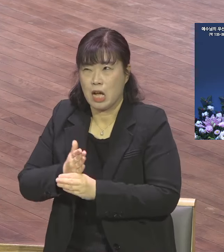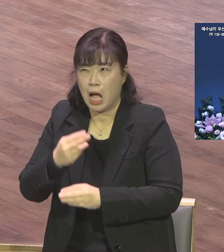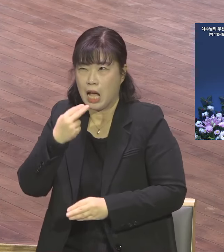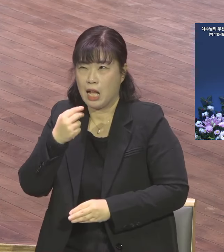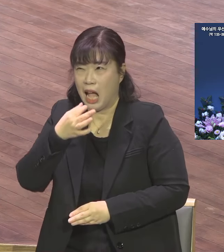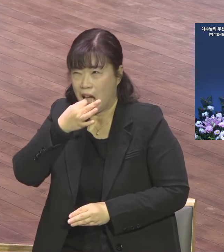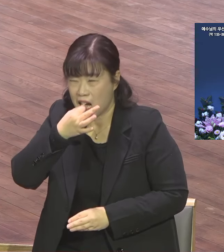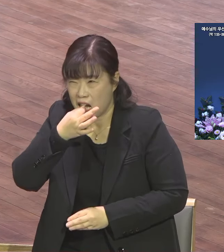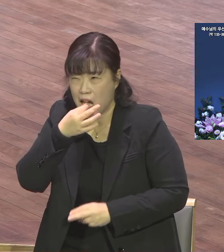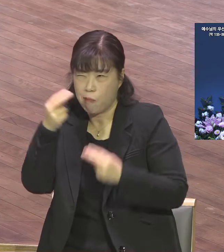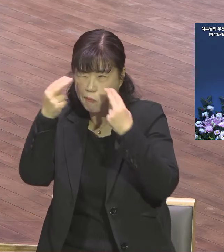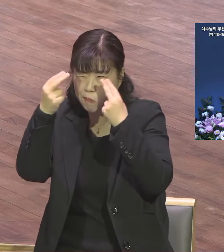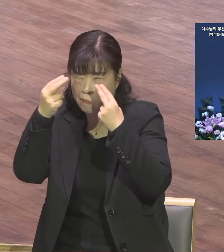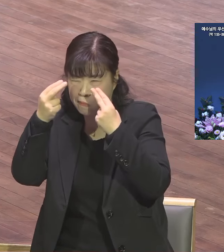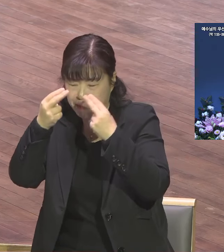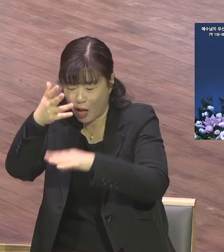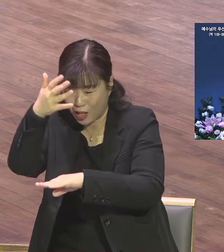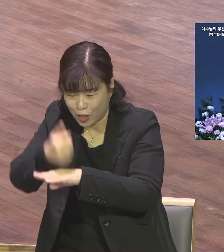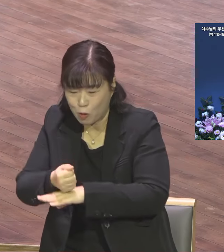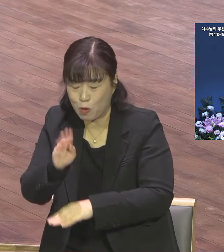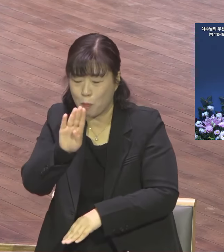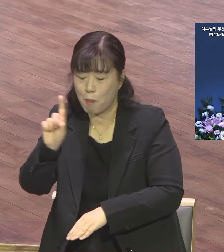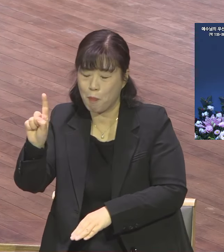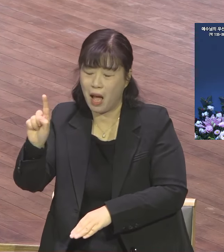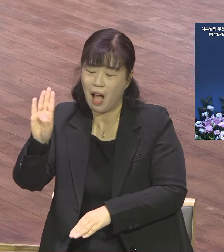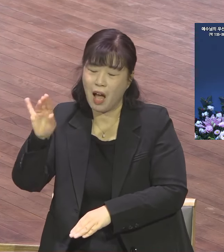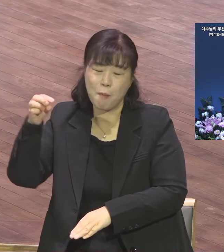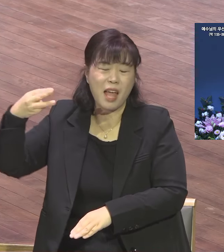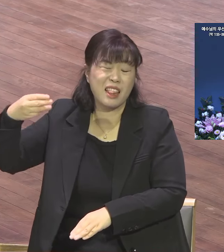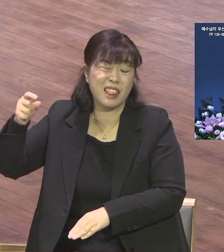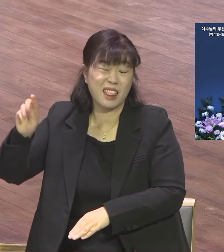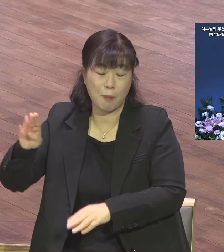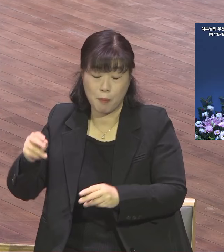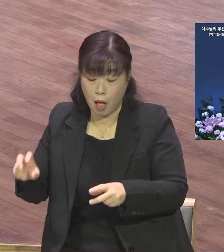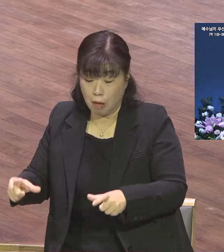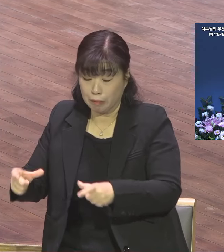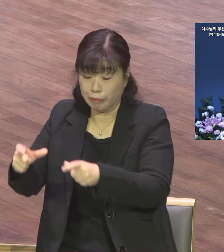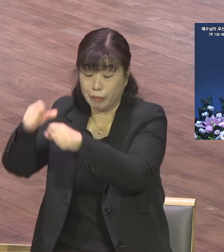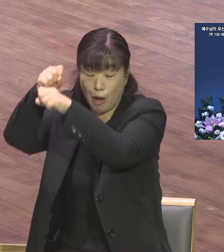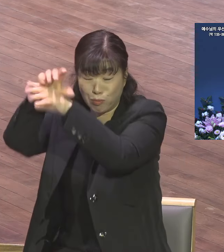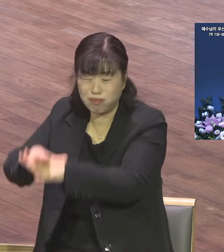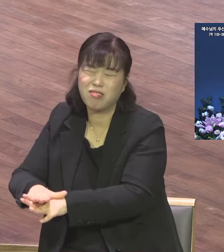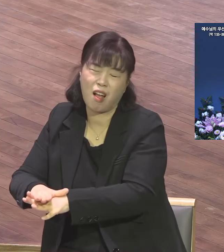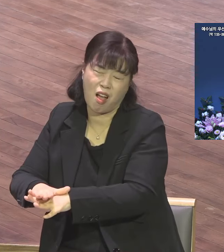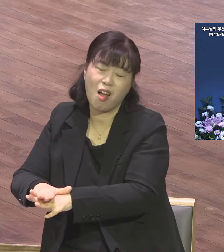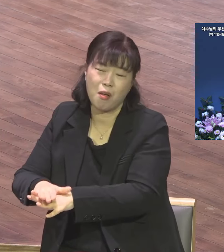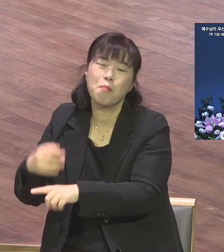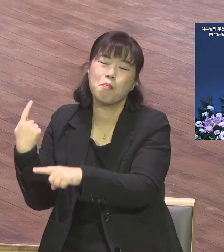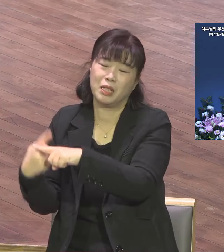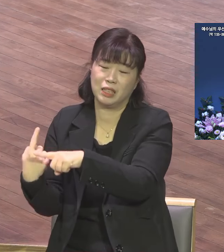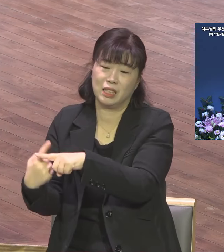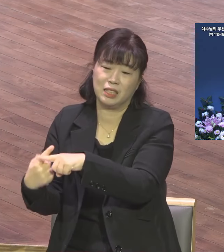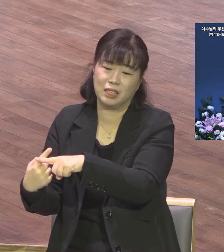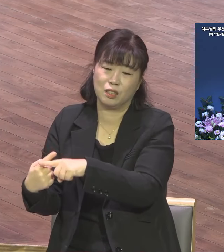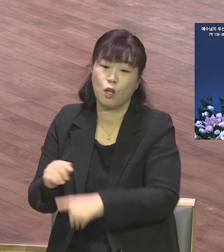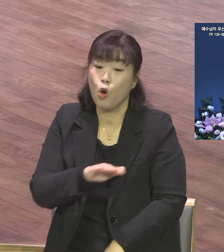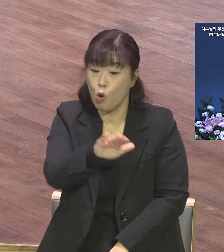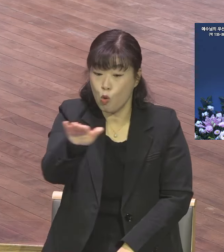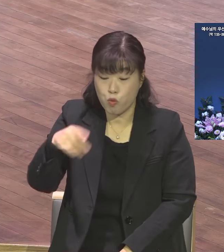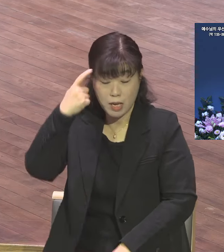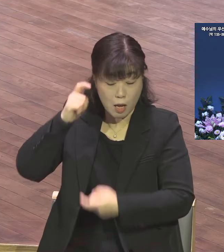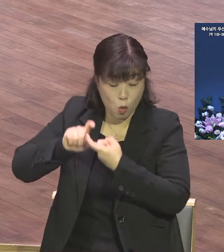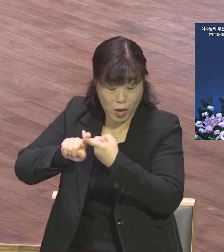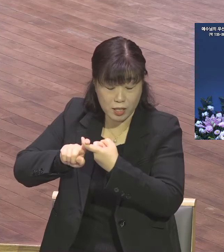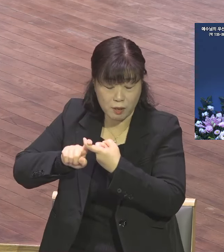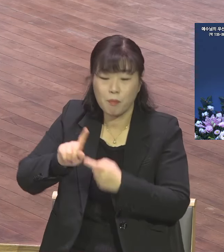8절 오직 그리스도, 오직 하나님 나라, 오직 성령 충만, 이런 삶을